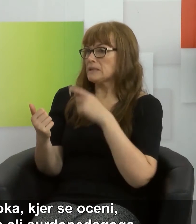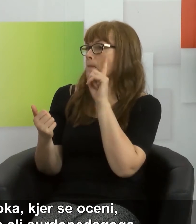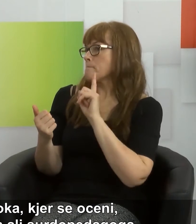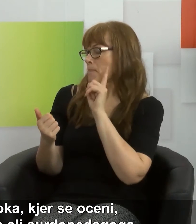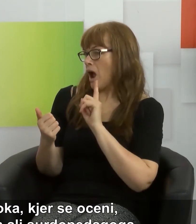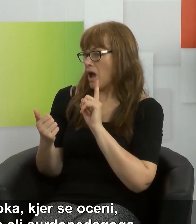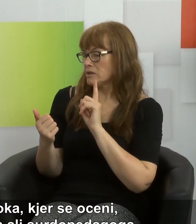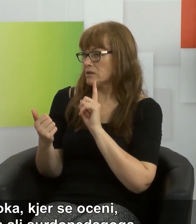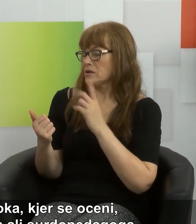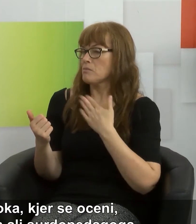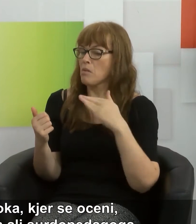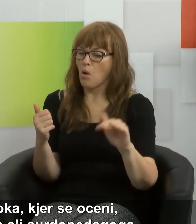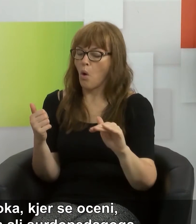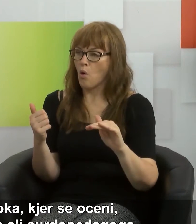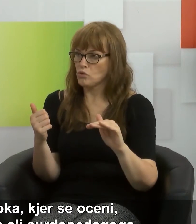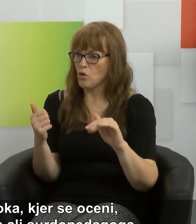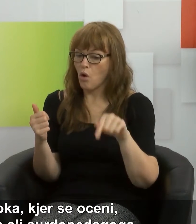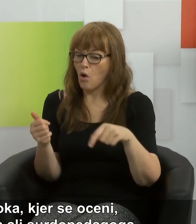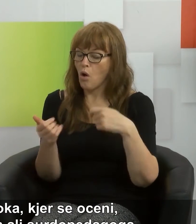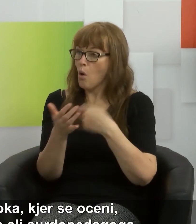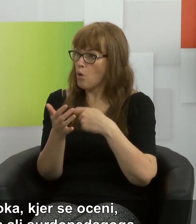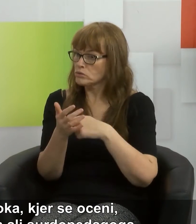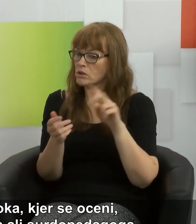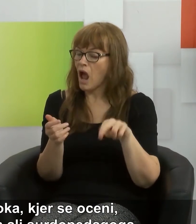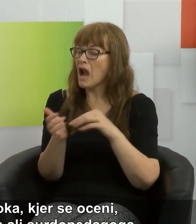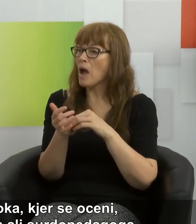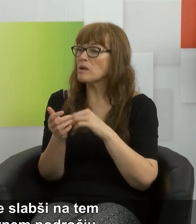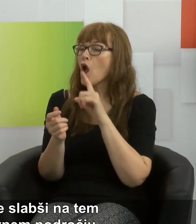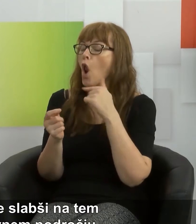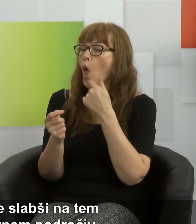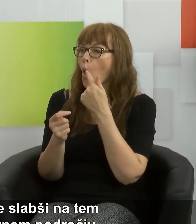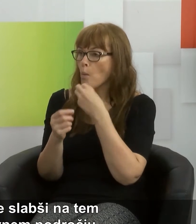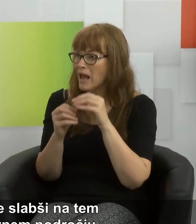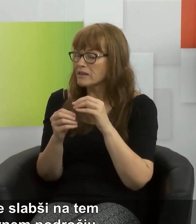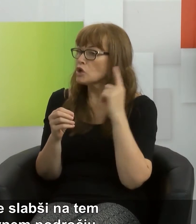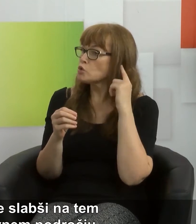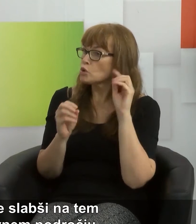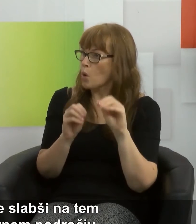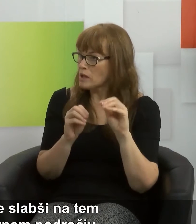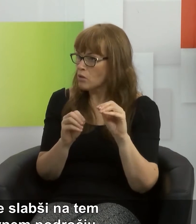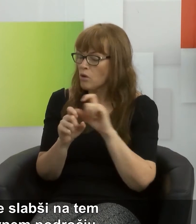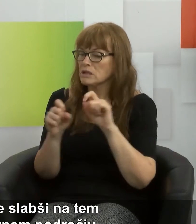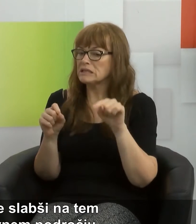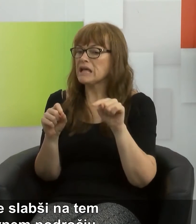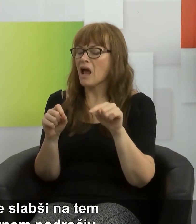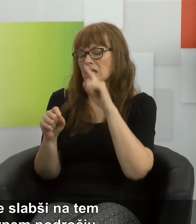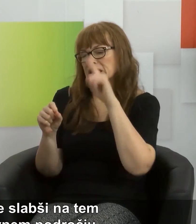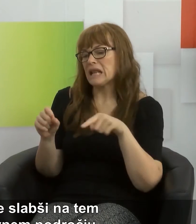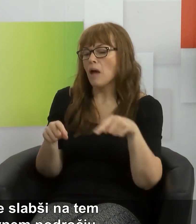mati otroka, kjer se oceni, da potrebuje logopeda ali surdopedagoga zaradi tega, ker je slabši na